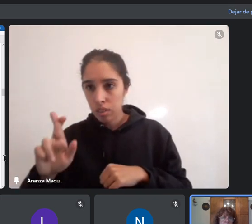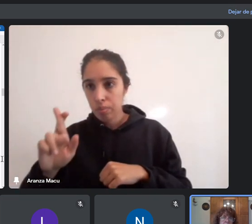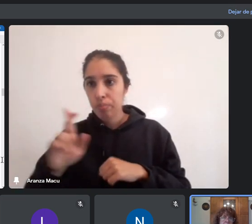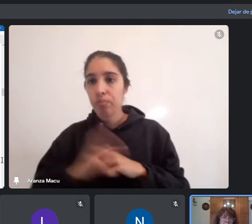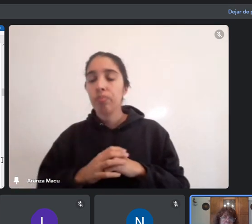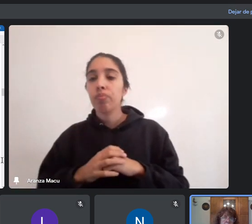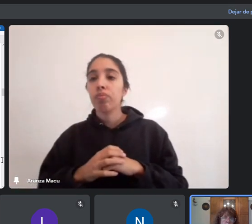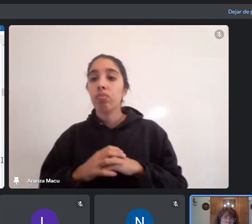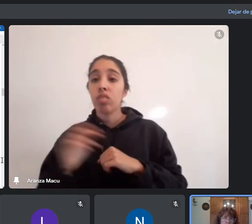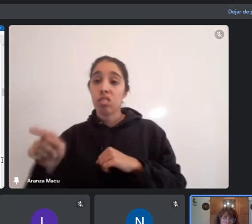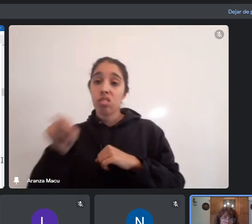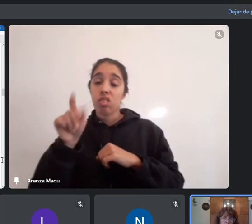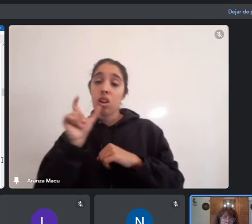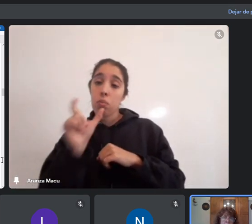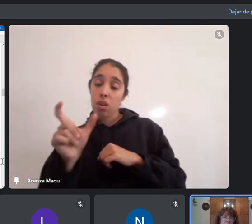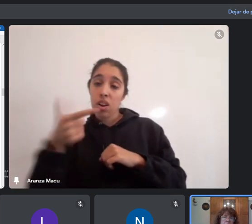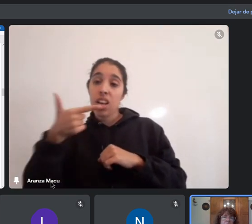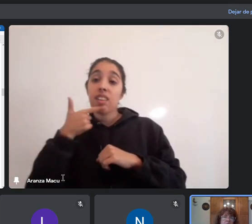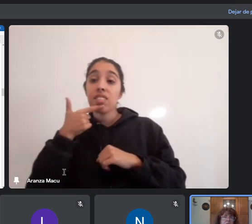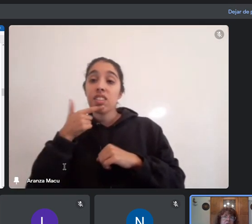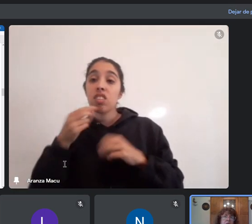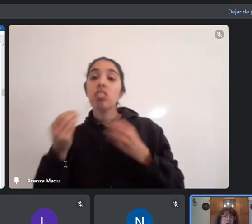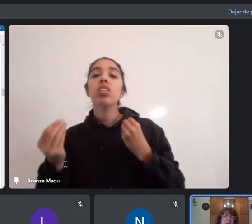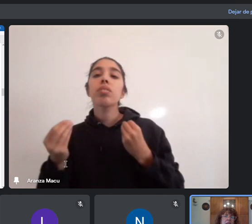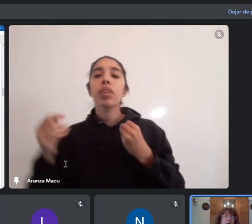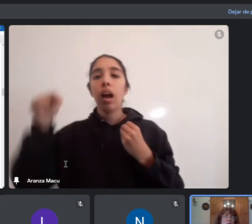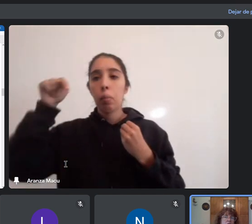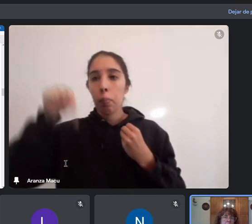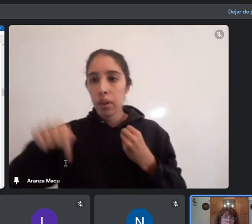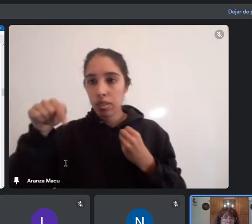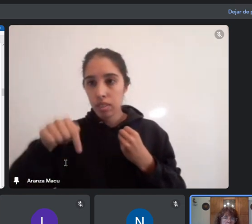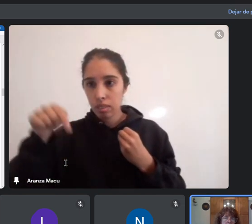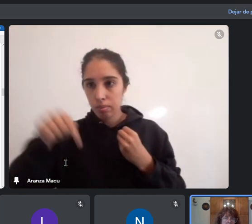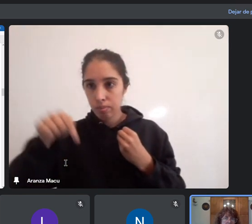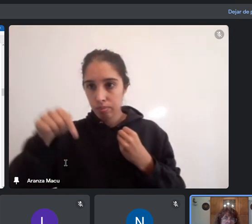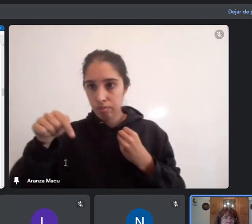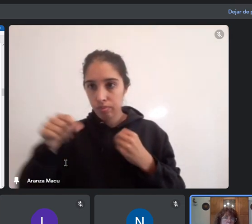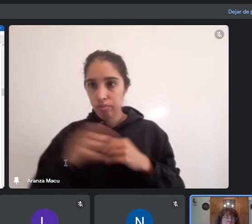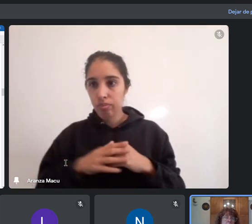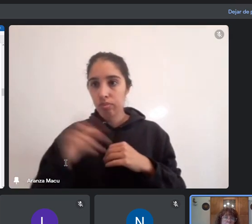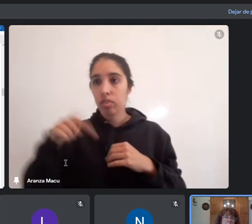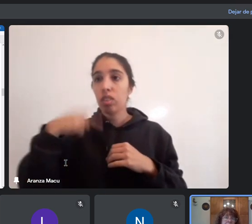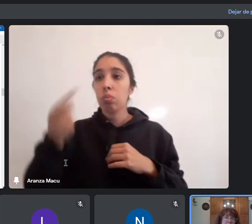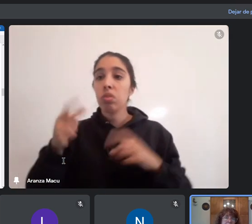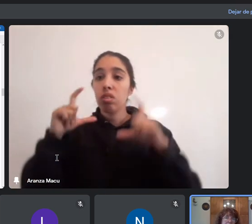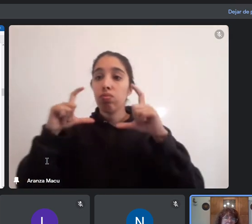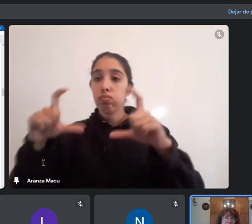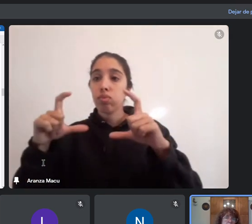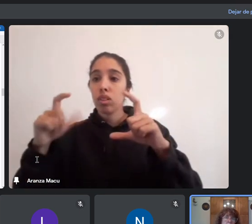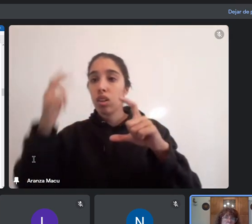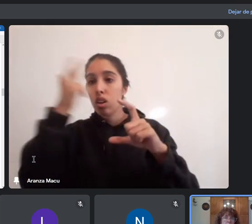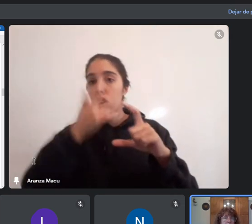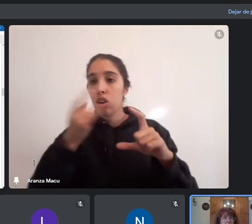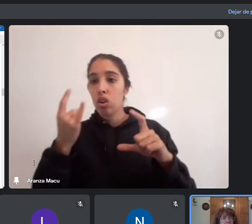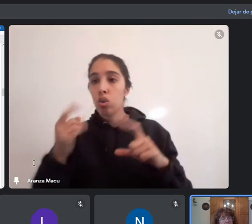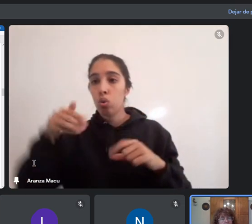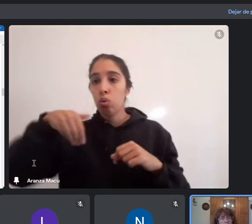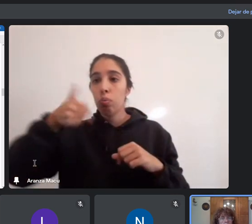me quedo solo. La otra palabra que encierro es humanity, que está solo porque antes está sola, porque antes